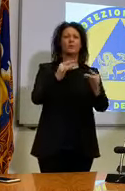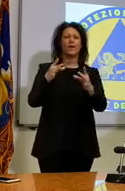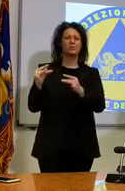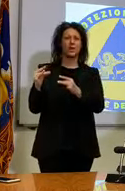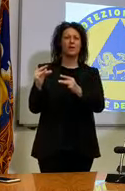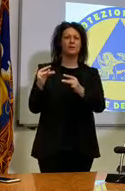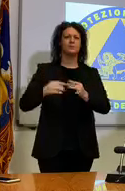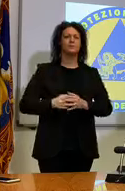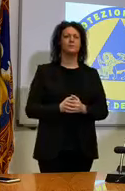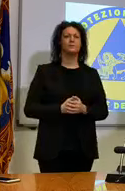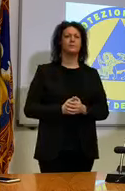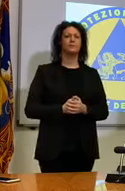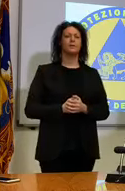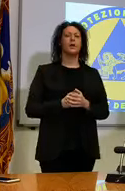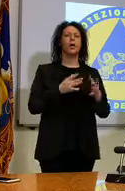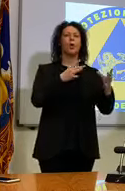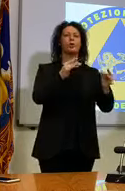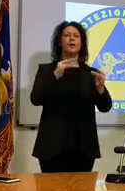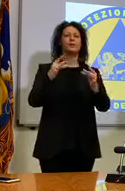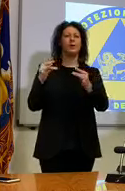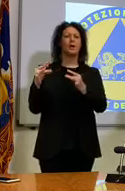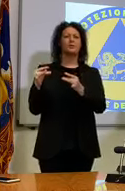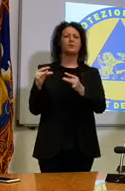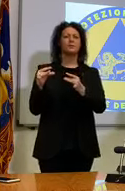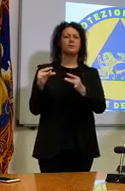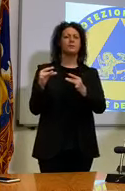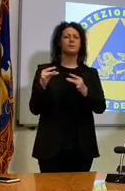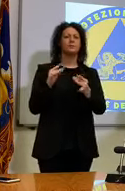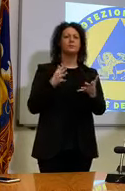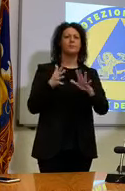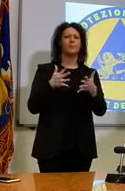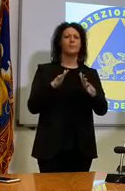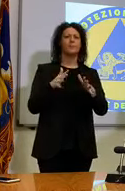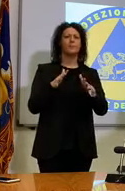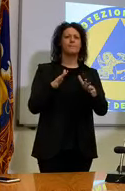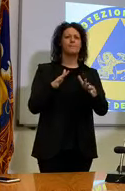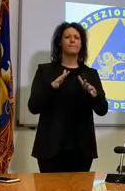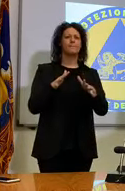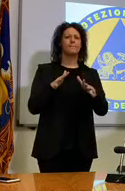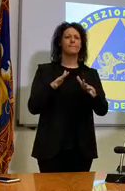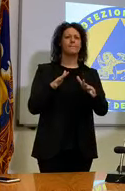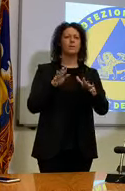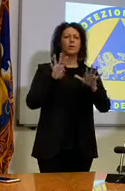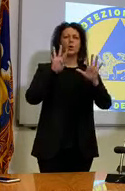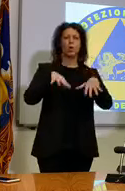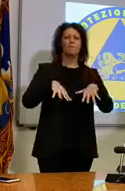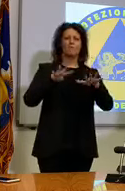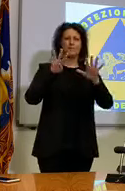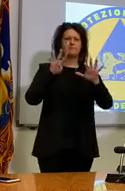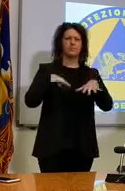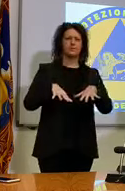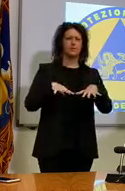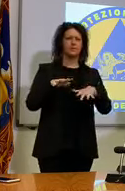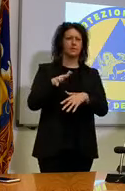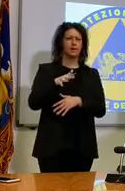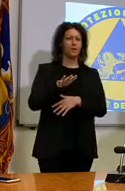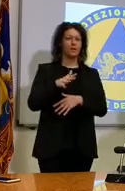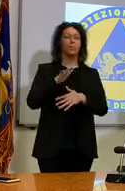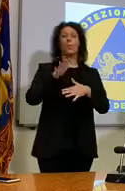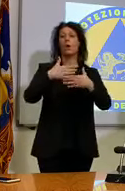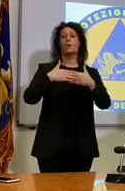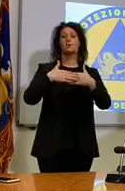mille. I contagiati ne abbiamo esattamente, l'ho detto prima, 9.000, sì,